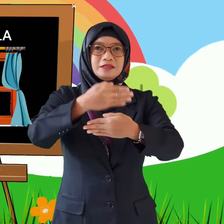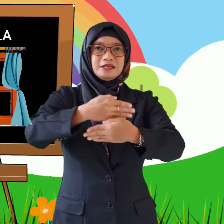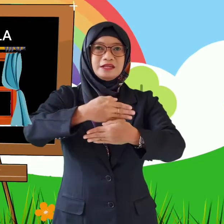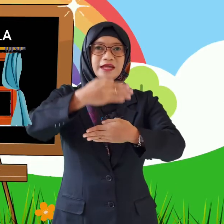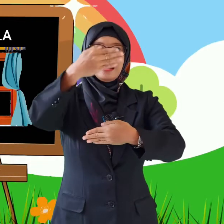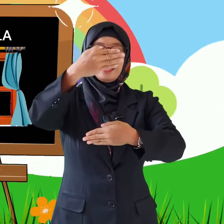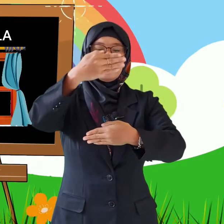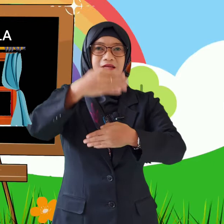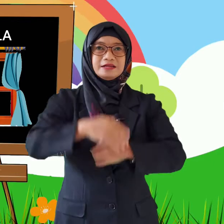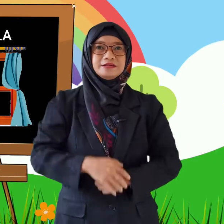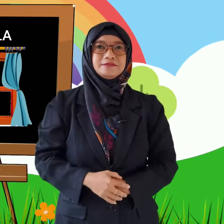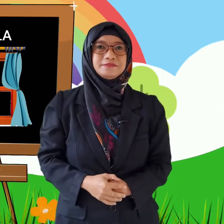Jendela.